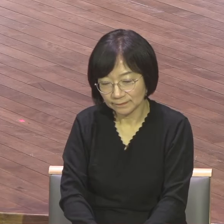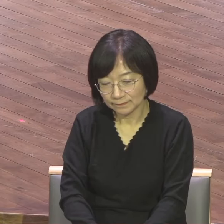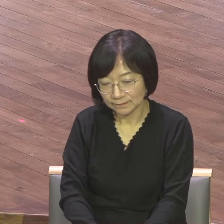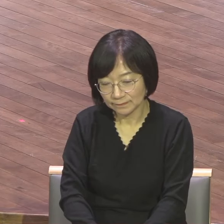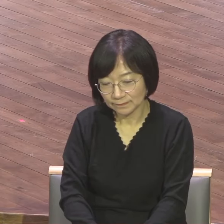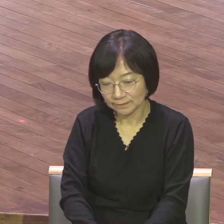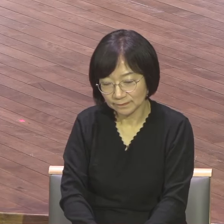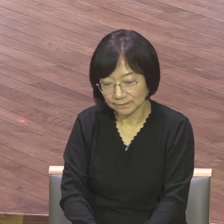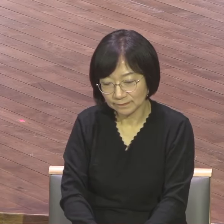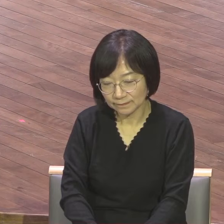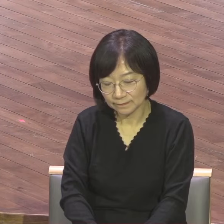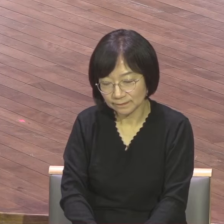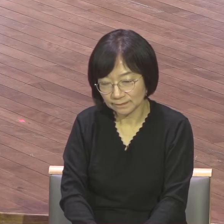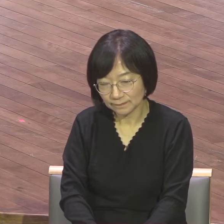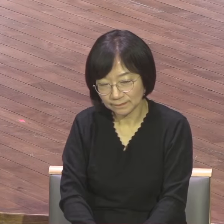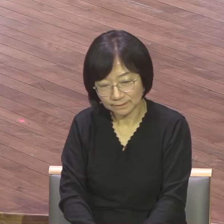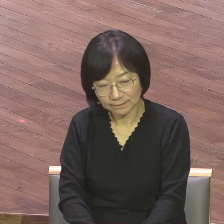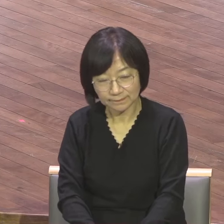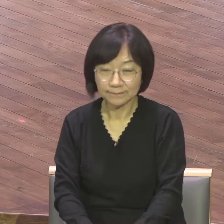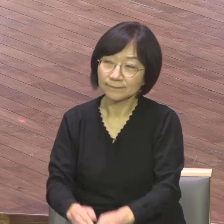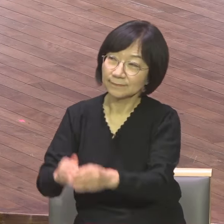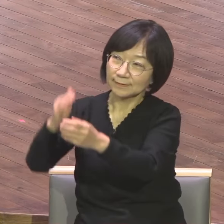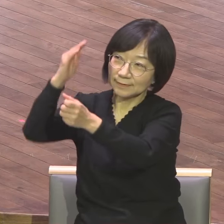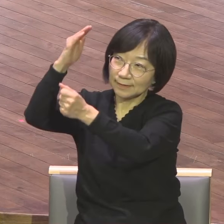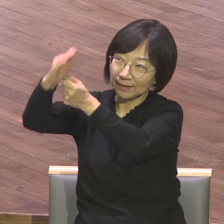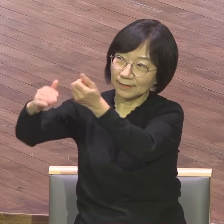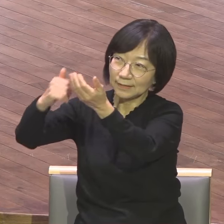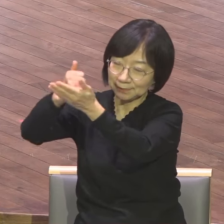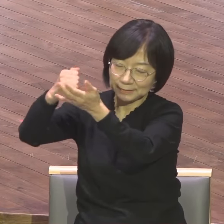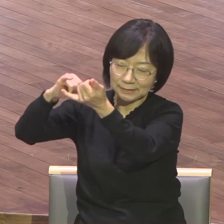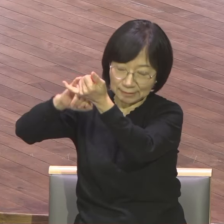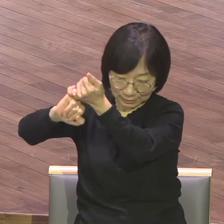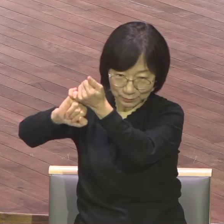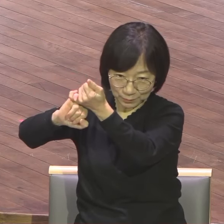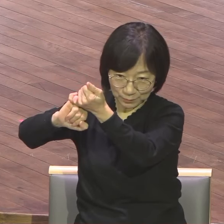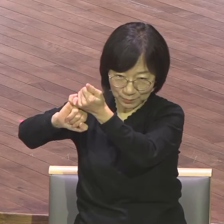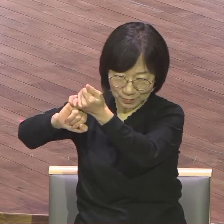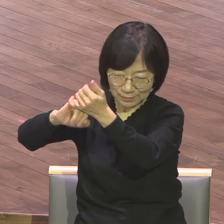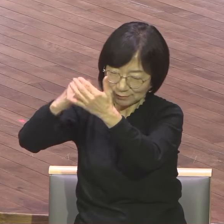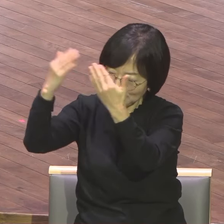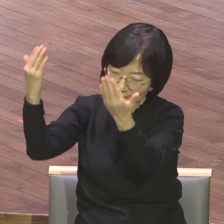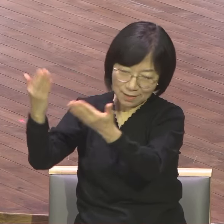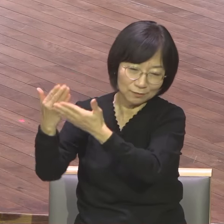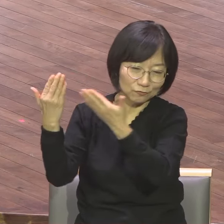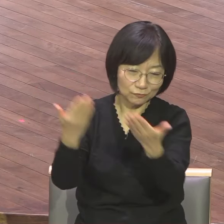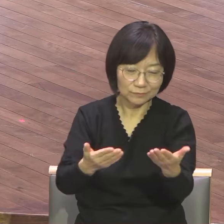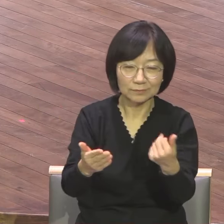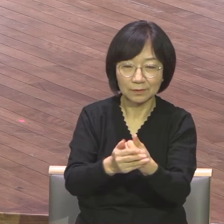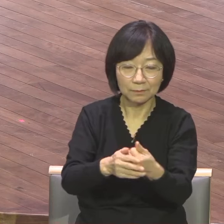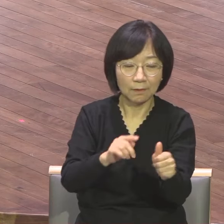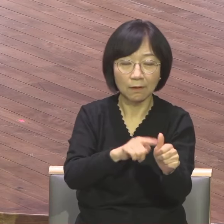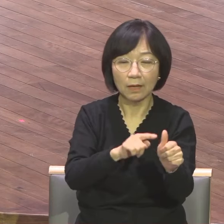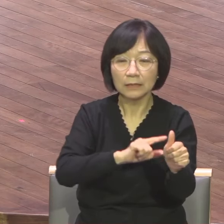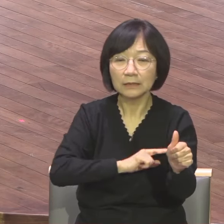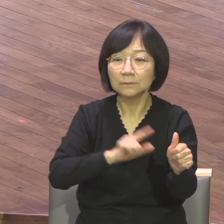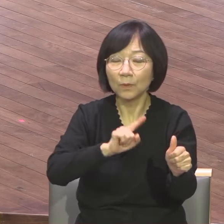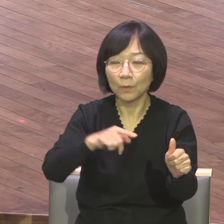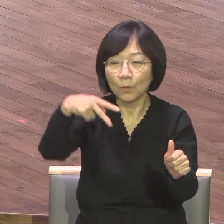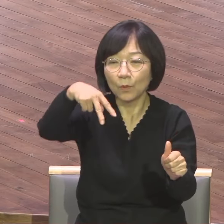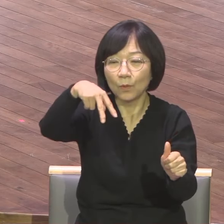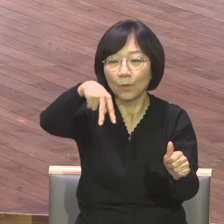하나님께서 약속하신 대로 다 주시니까 뭐가 됐어요? 지혜의 대명사가 됐어요.